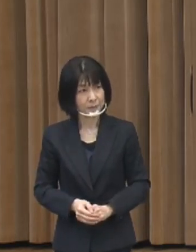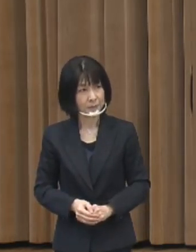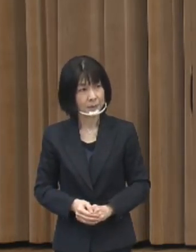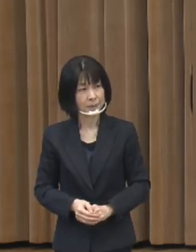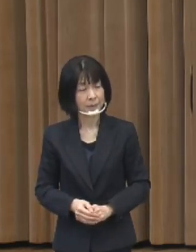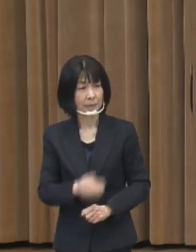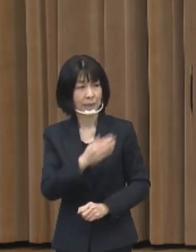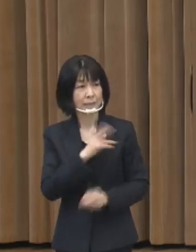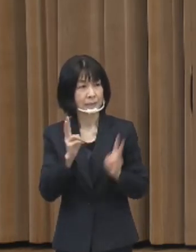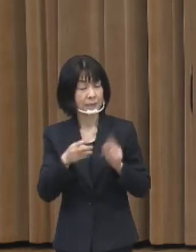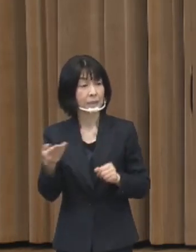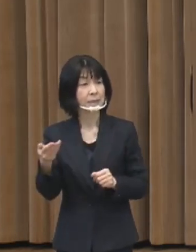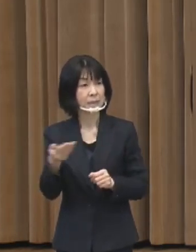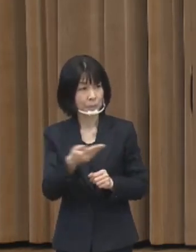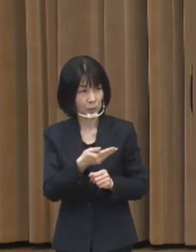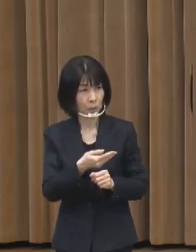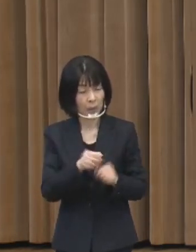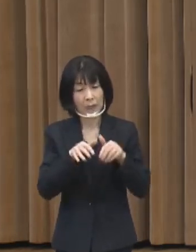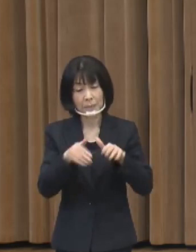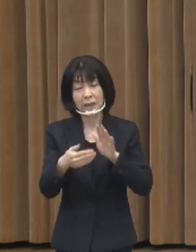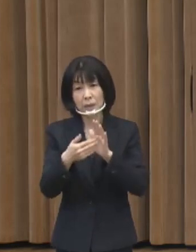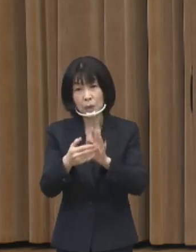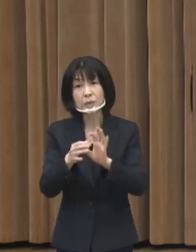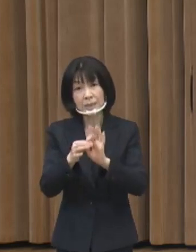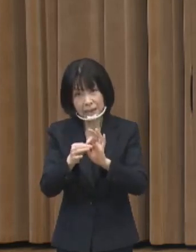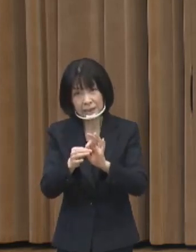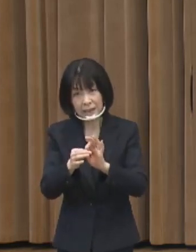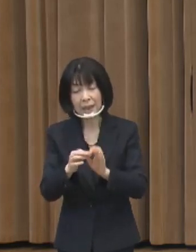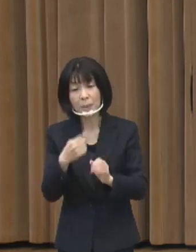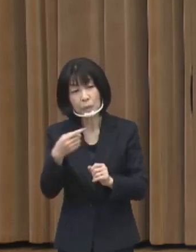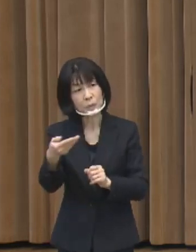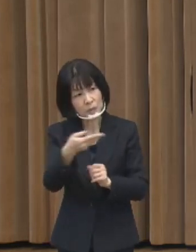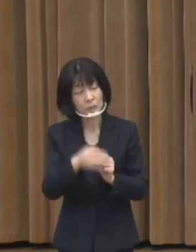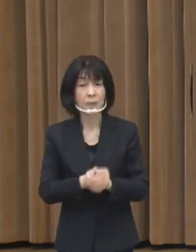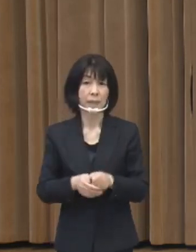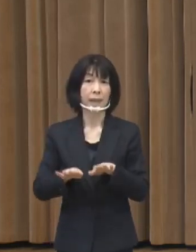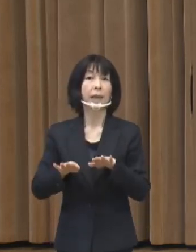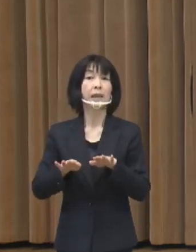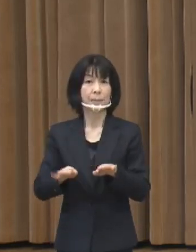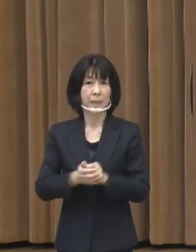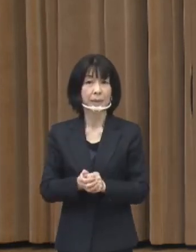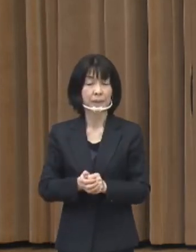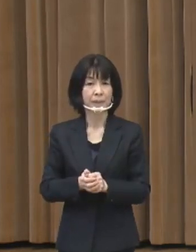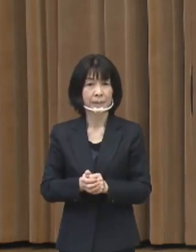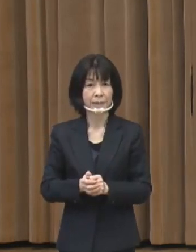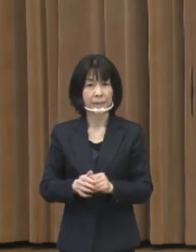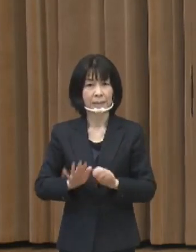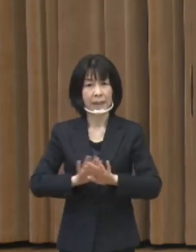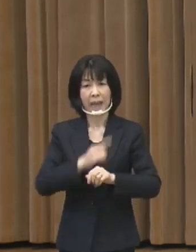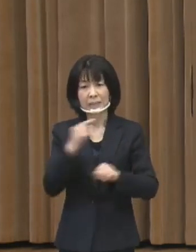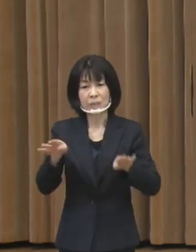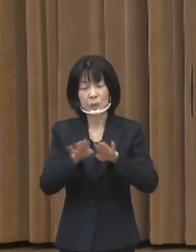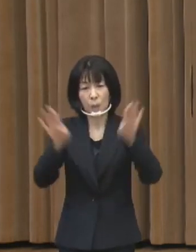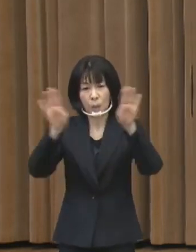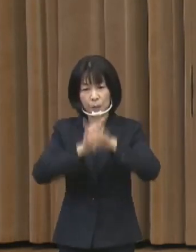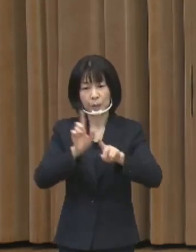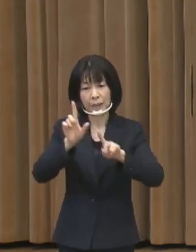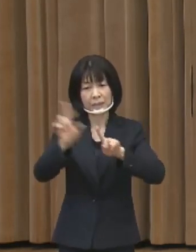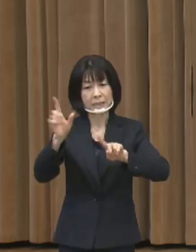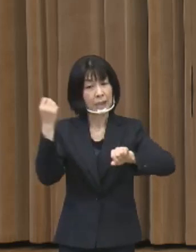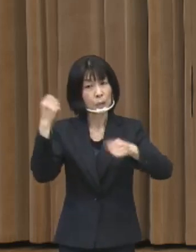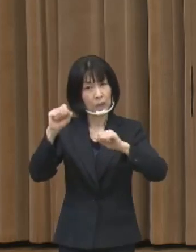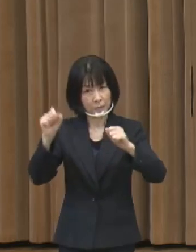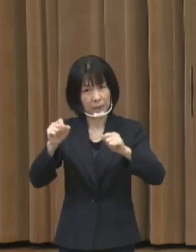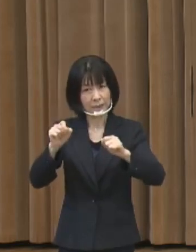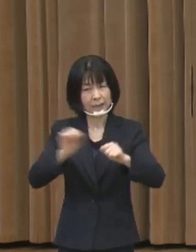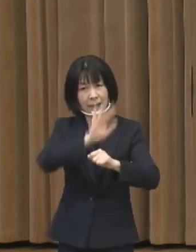ですね、まん延防止措置に絡んだものなので、続けさせていただきます。今、大河ドラマの青天を衝けが、放映